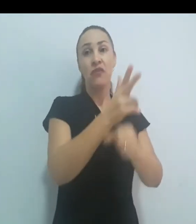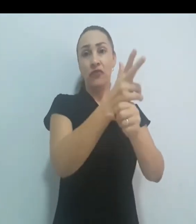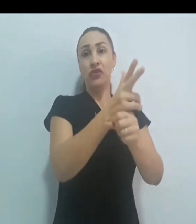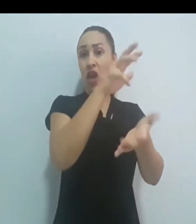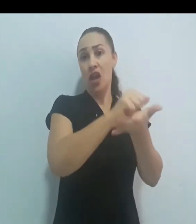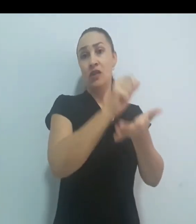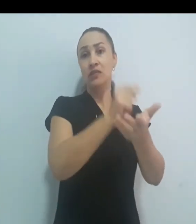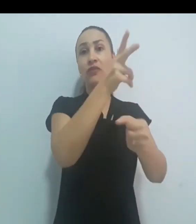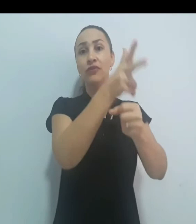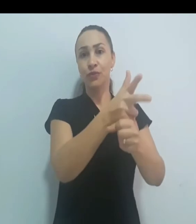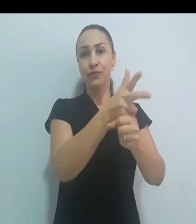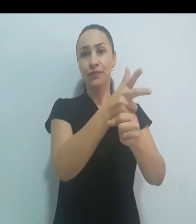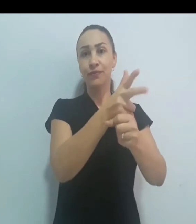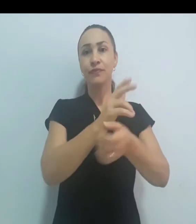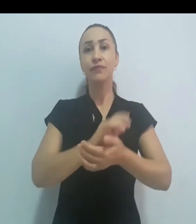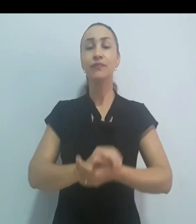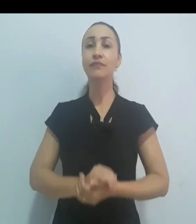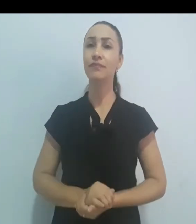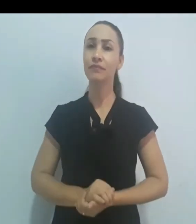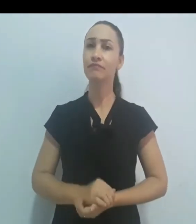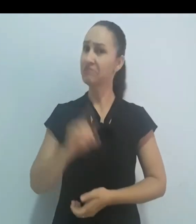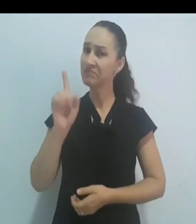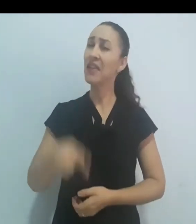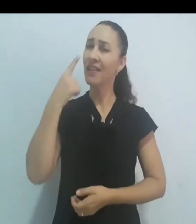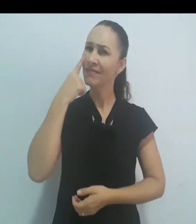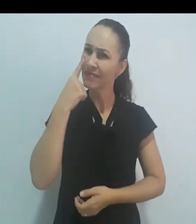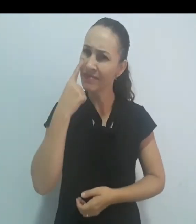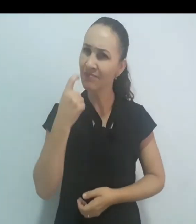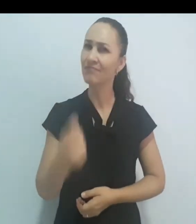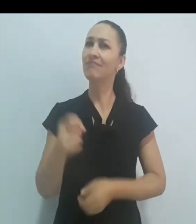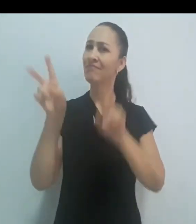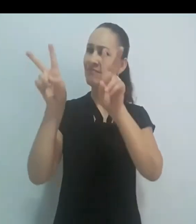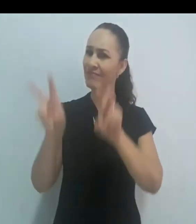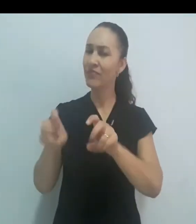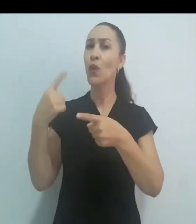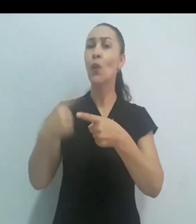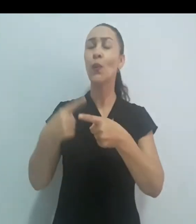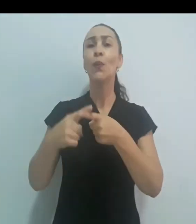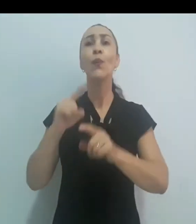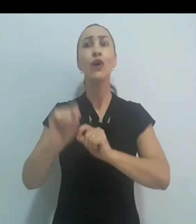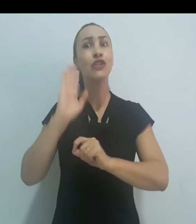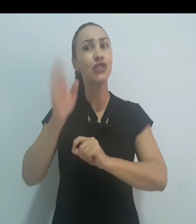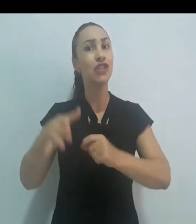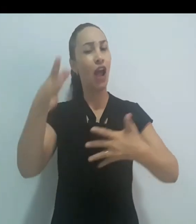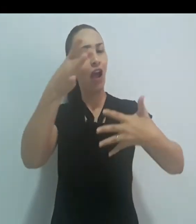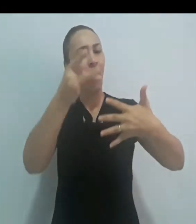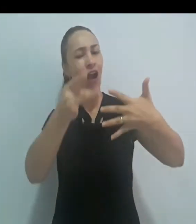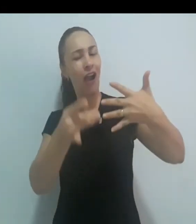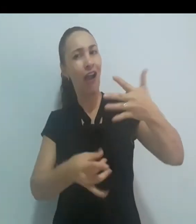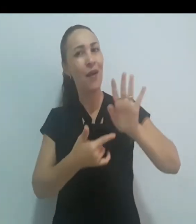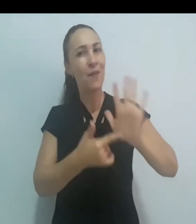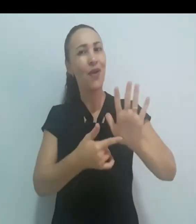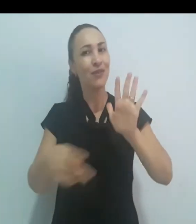vídeos, né? O registro em vídeos. E isso é bastante interessante, né? Porque aí você tem já